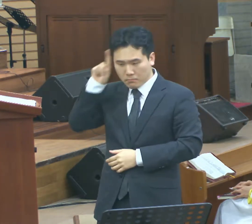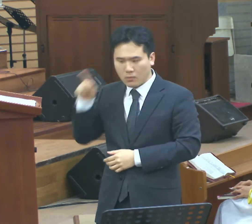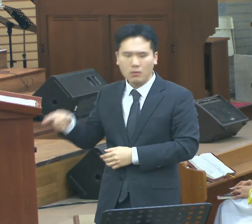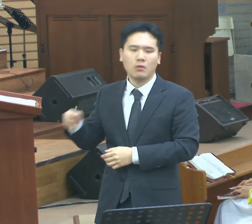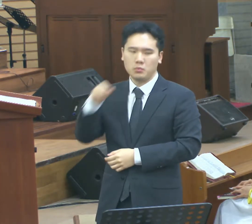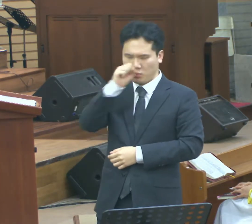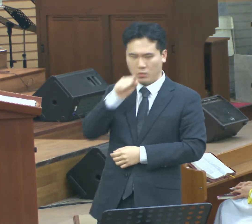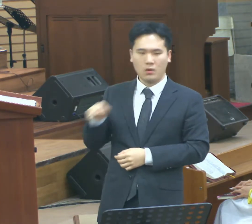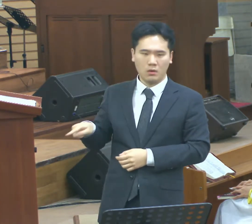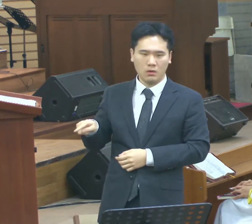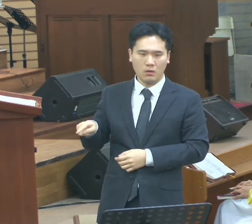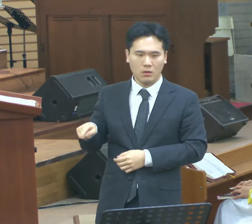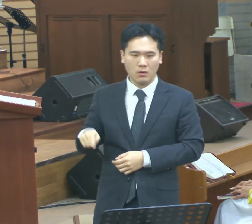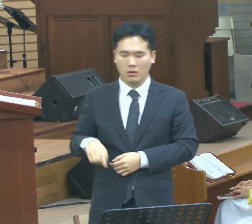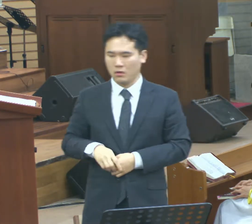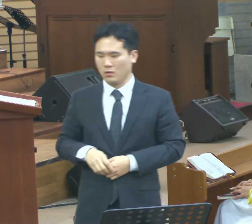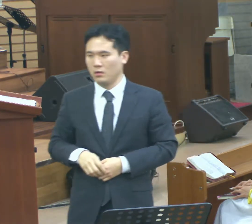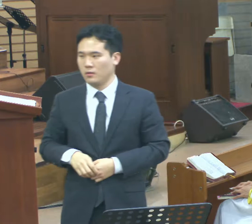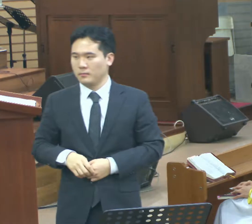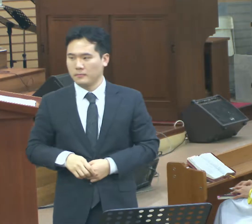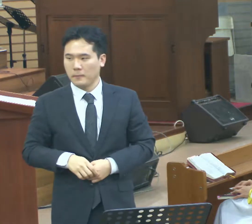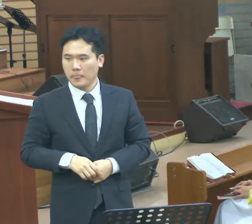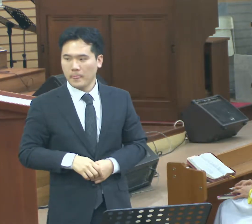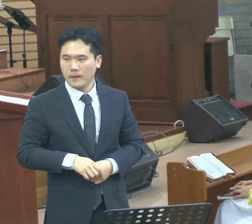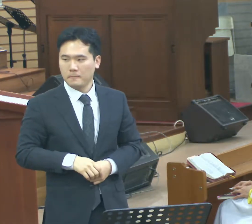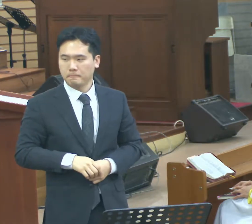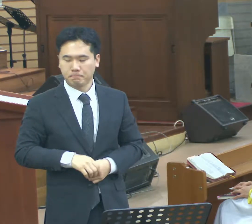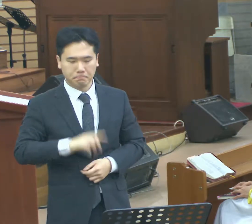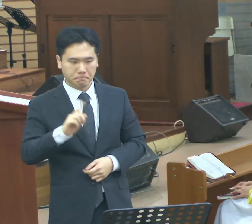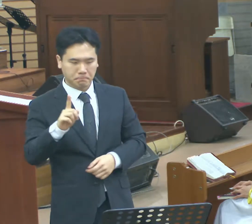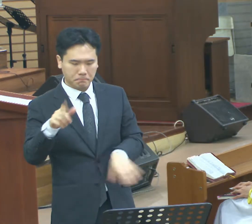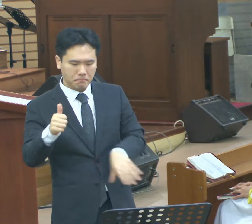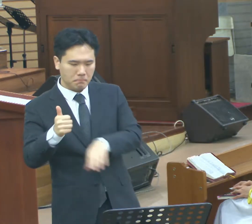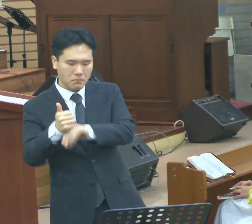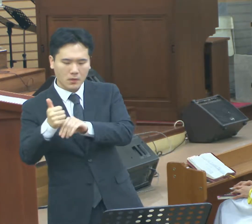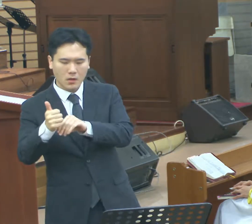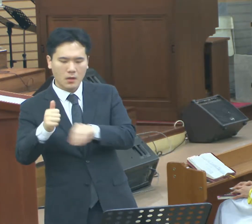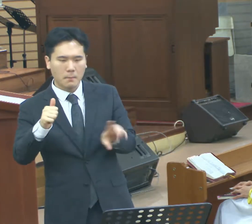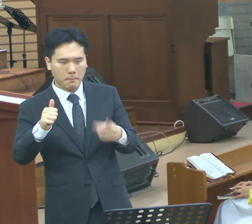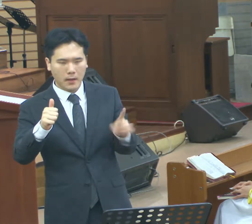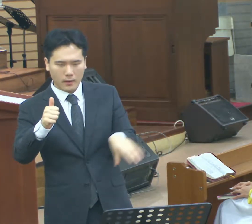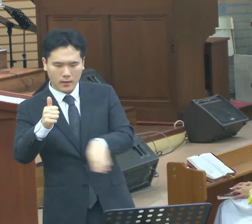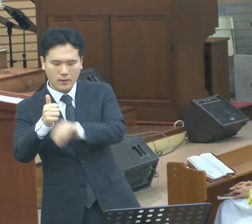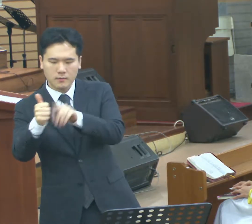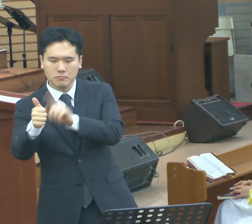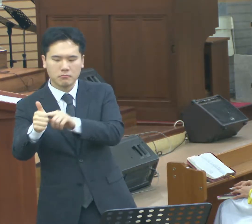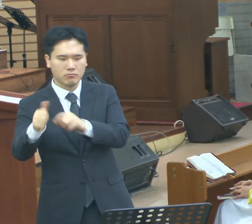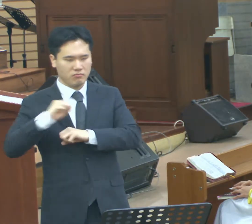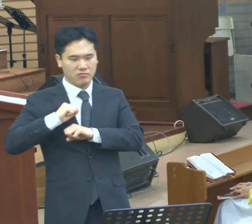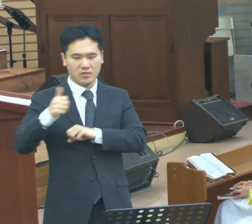거예요. 여러분, 그 백부장의 그런 얘기가 큰 소리의 찬양이에요.